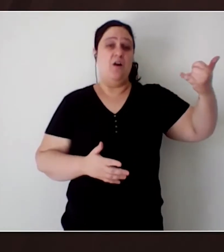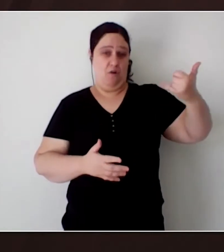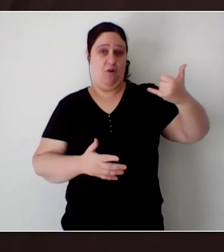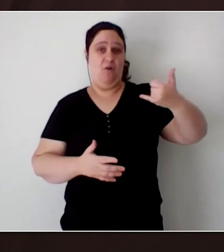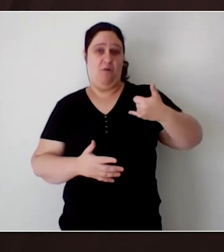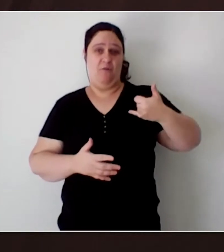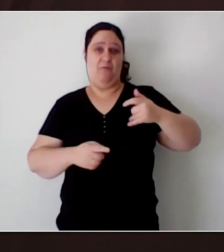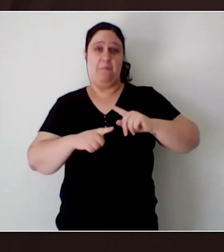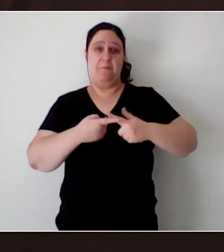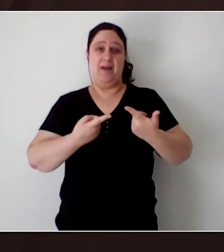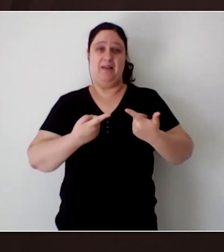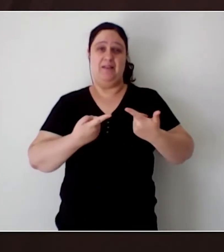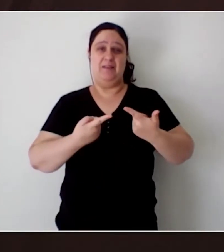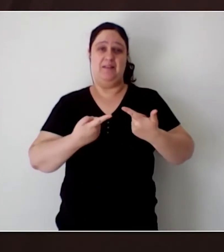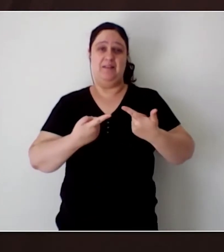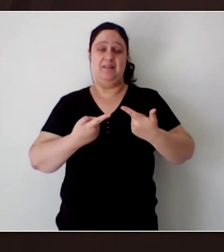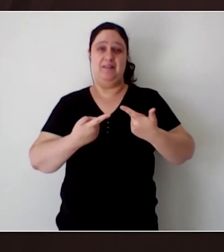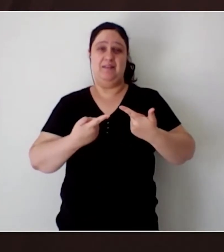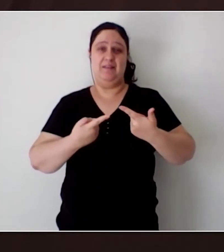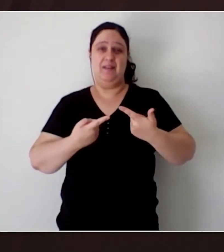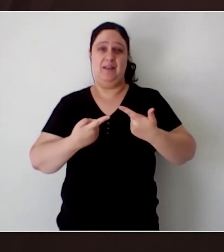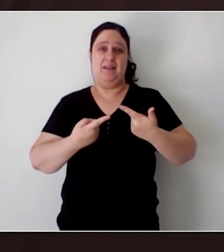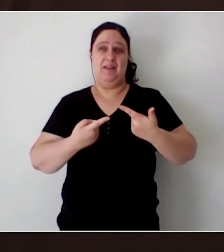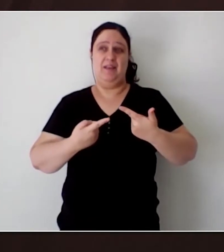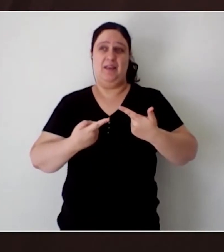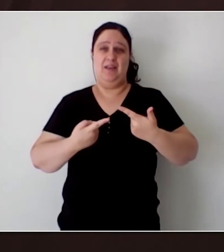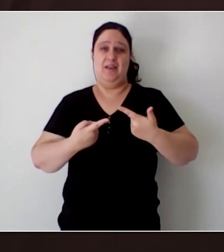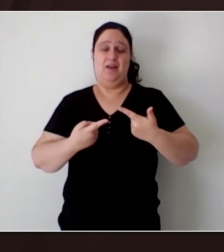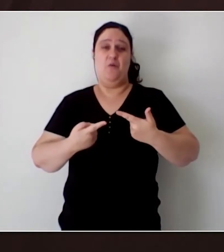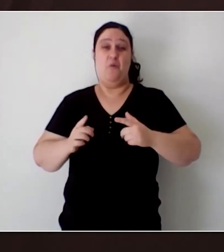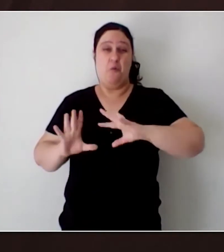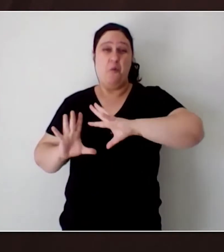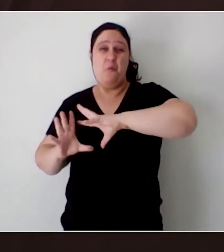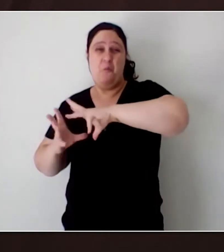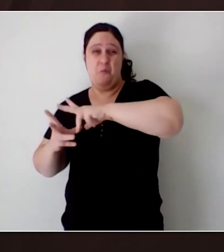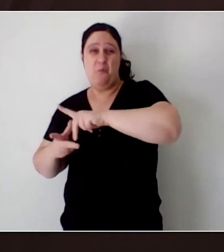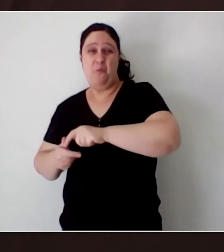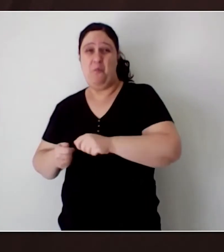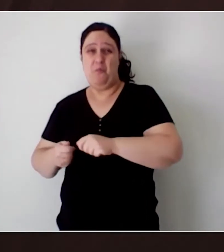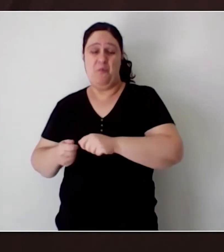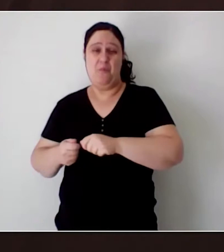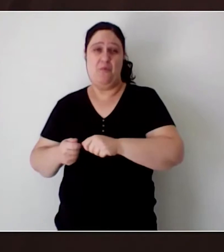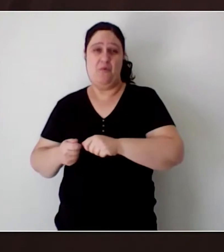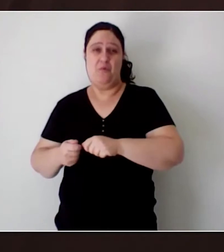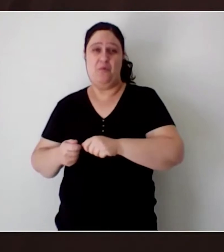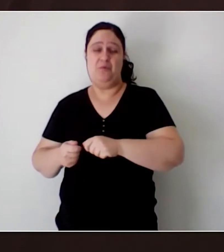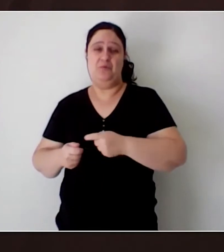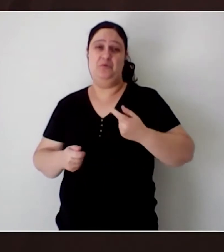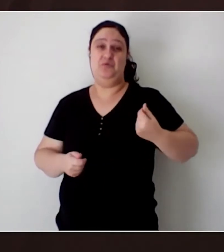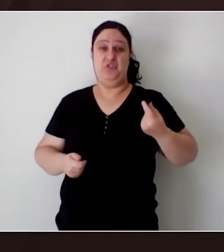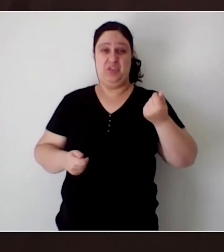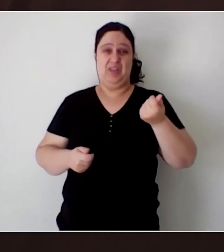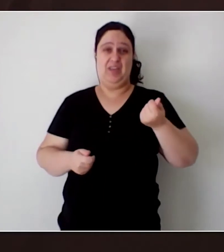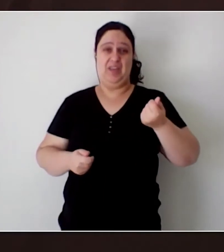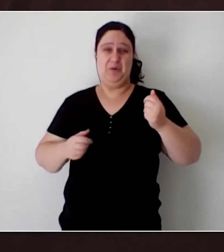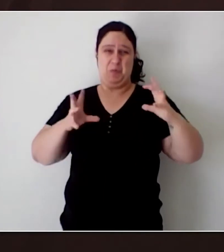e a fascinação das riquezas sufocam a palavra e torna esse coração infrutífero.